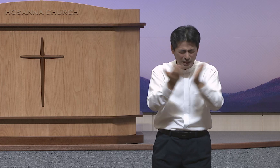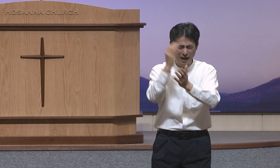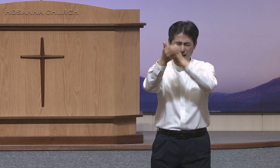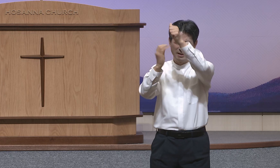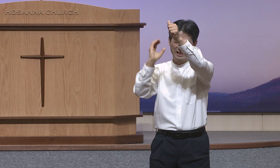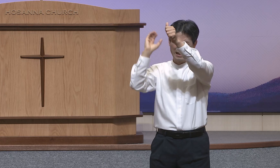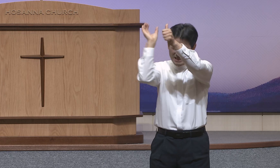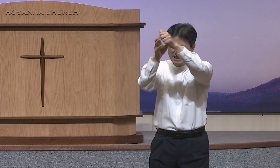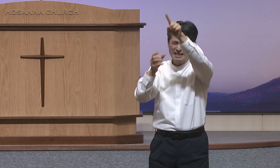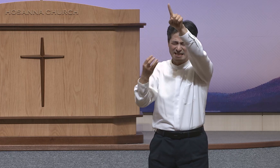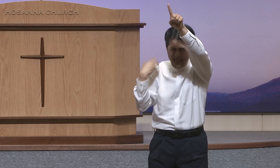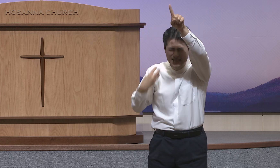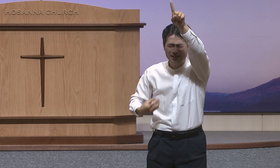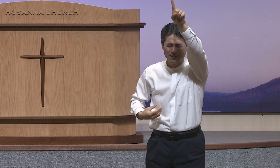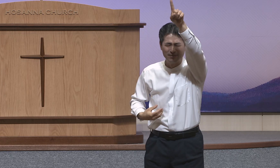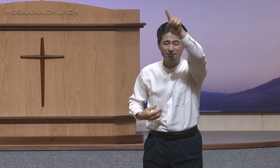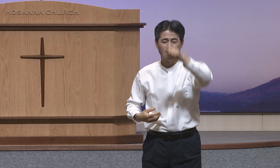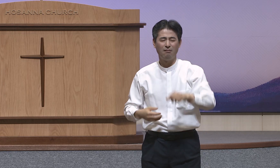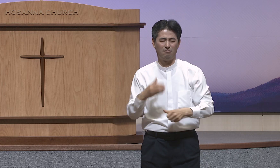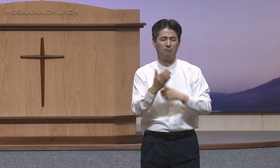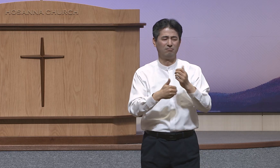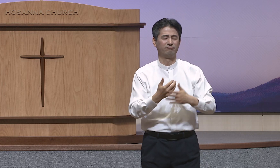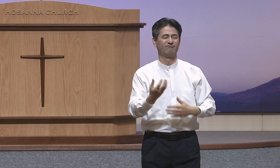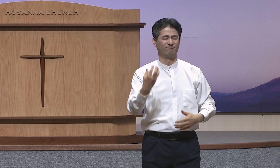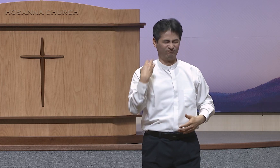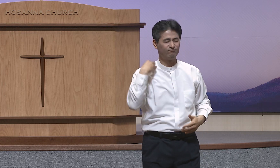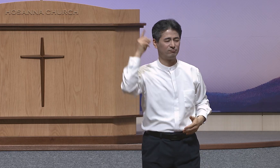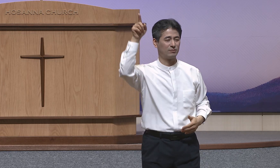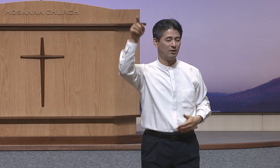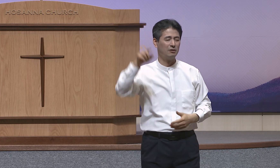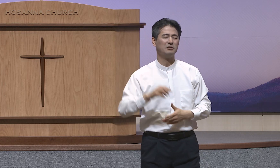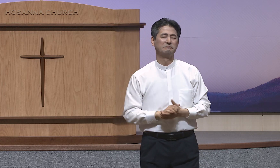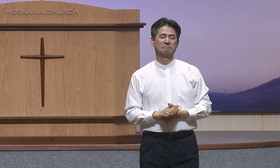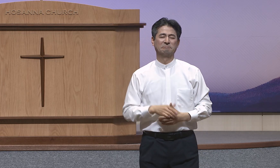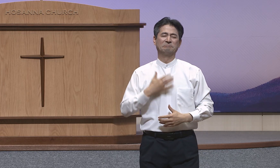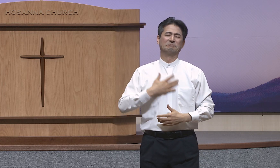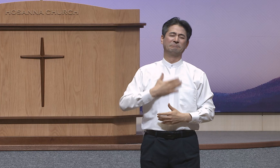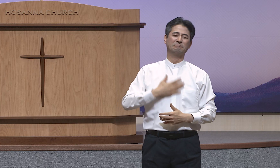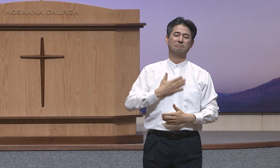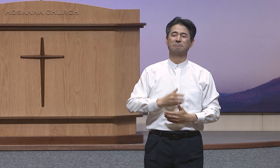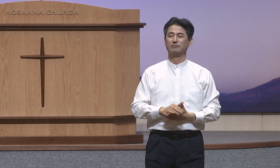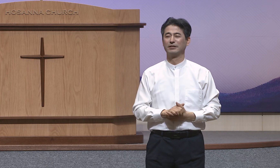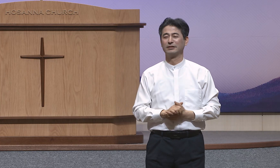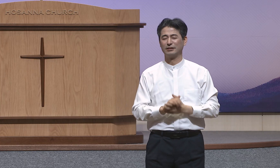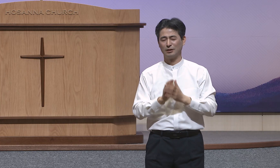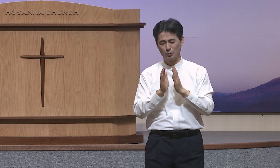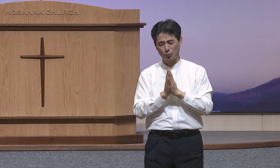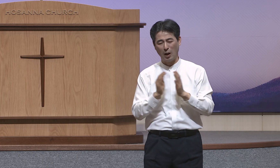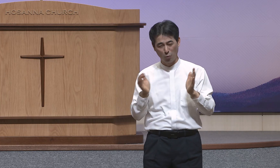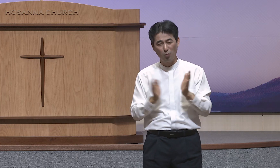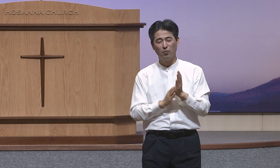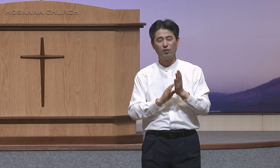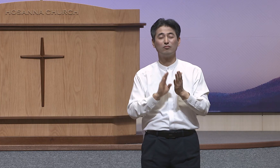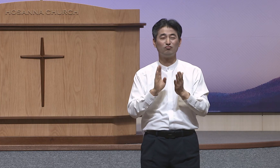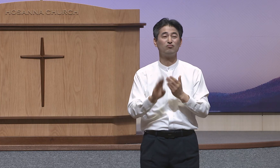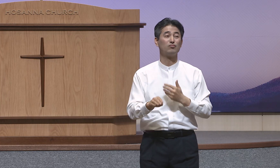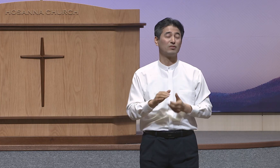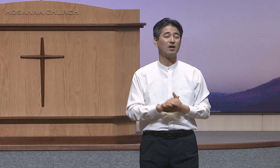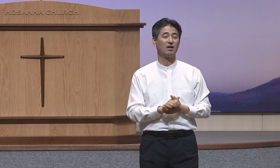꿈을 이제 버리고 제가 신학의 길을 갈 건데 하나님 다 맡아주세요. 하나님 책임져